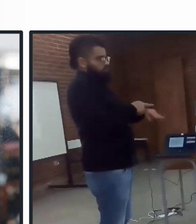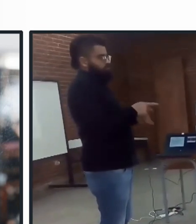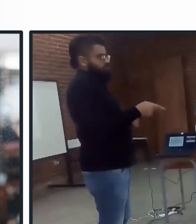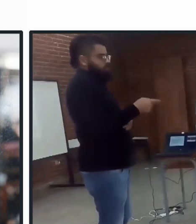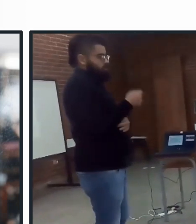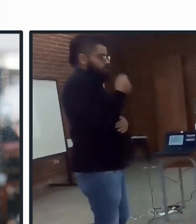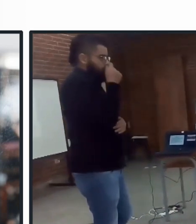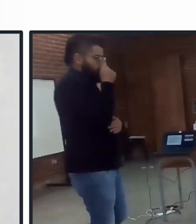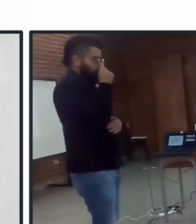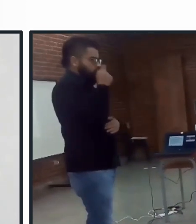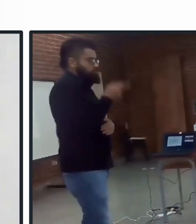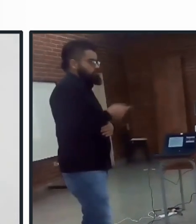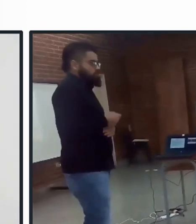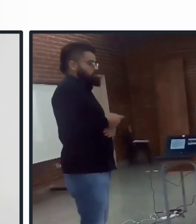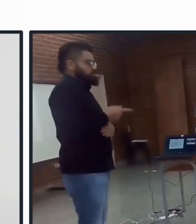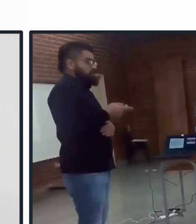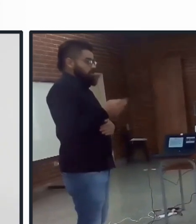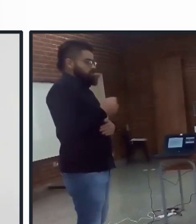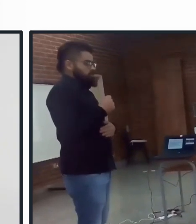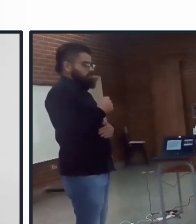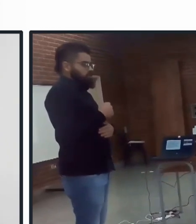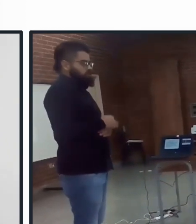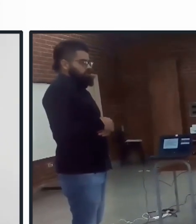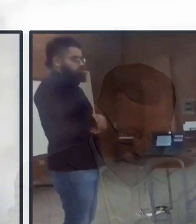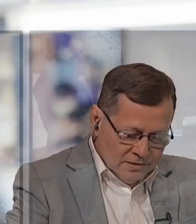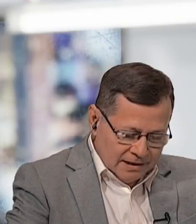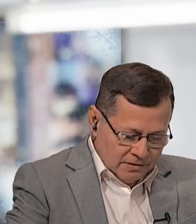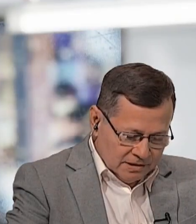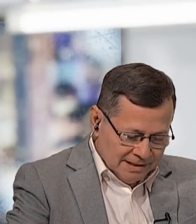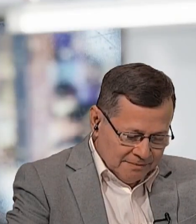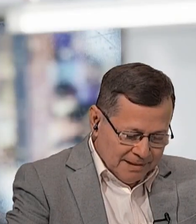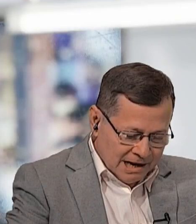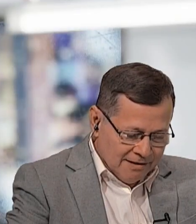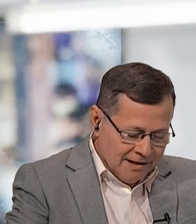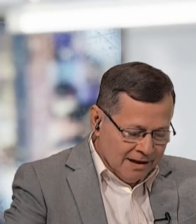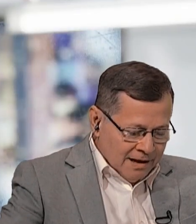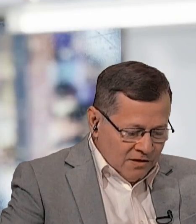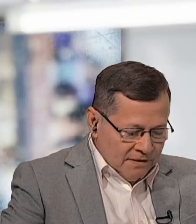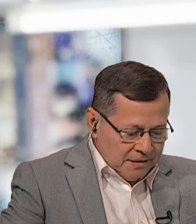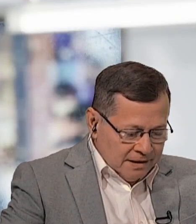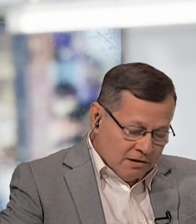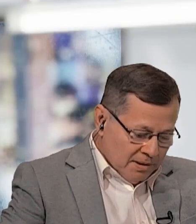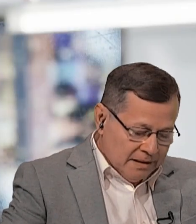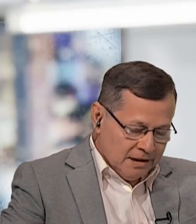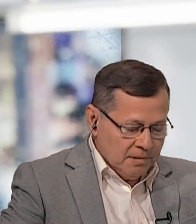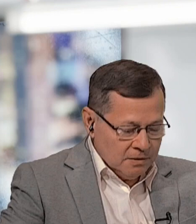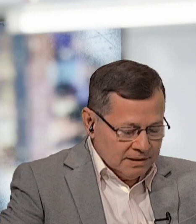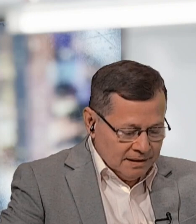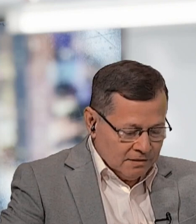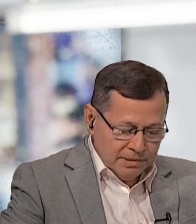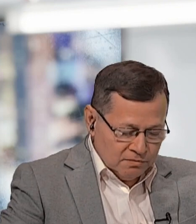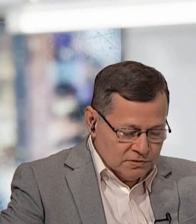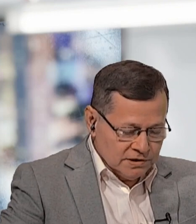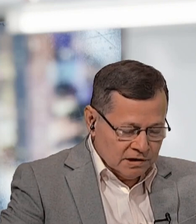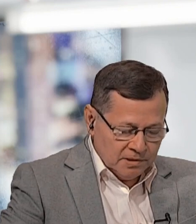cognitiva, ¿verdad? Exactamente. Sí. Quiero ir a un corte y a la vuelta seguir haciéndole algunas preguntas. Estoy leyendo acá lo que usted me acaba de ofrecer y como le decía, me di cuenta de